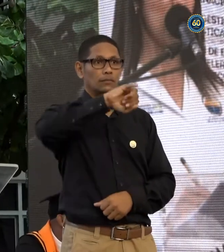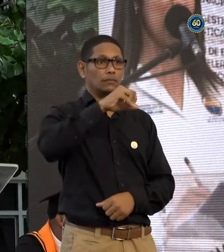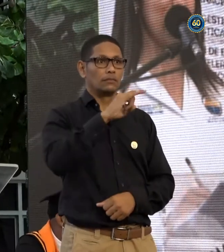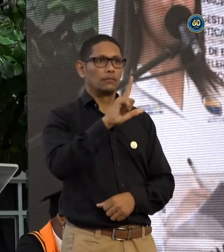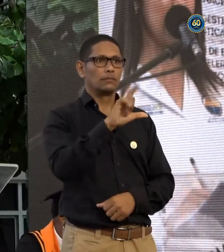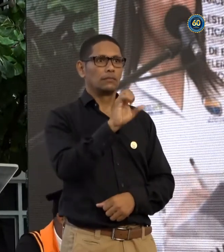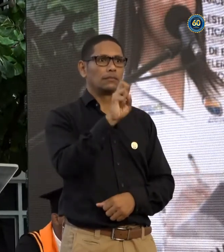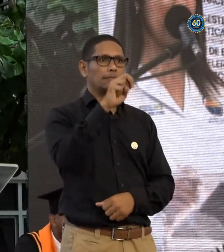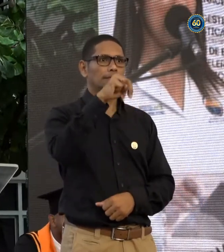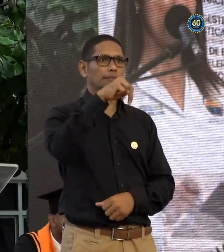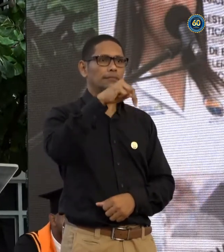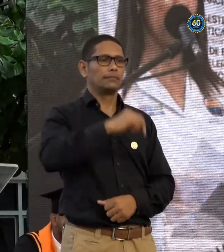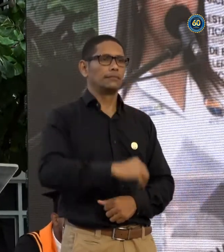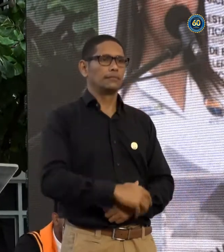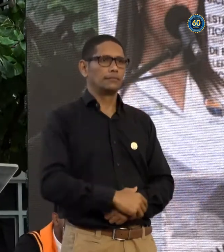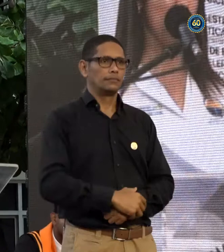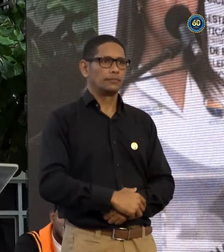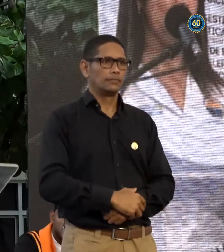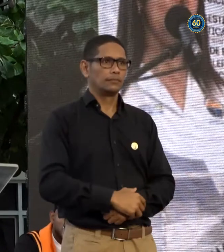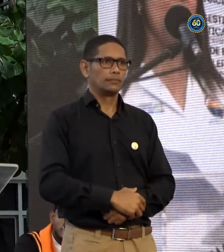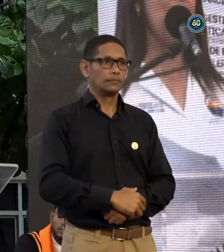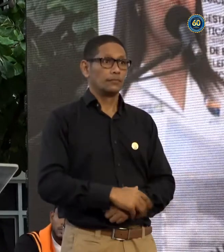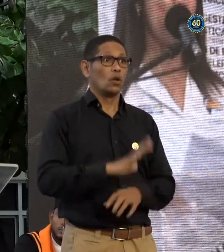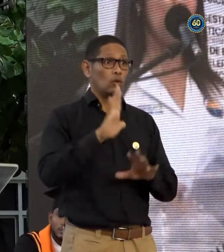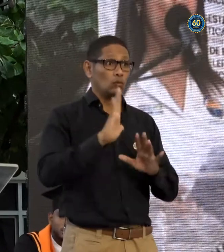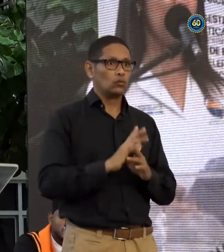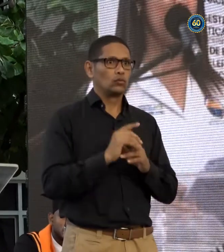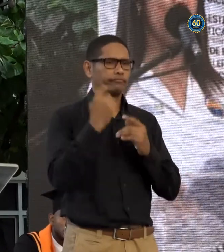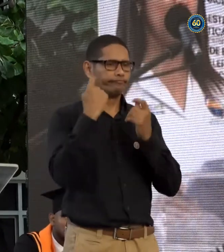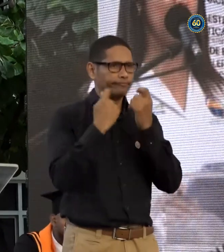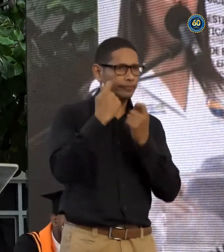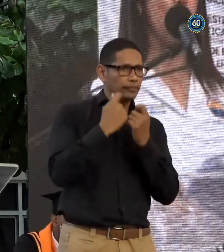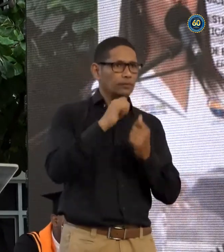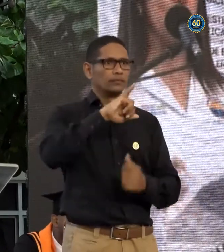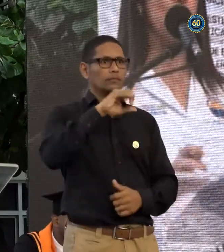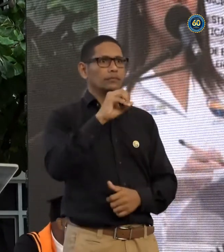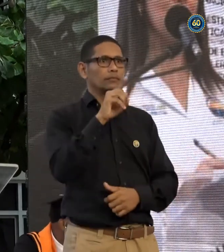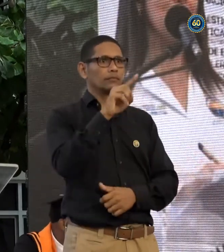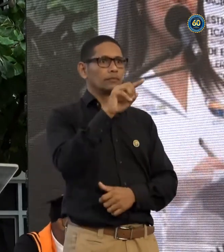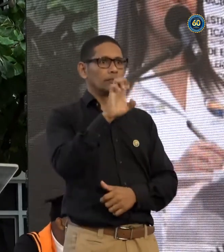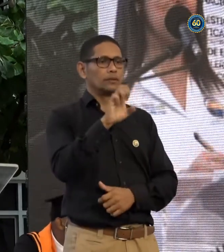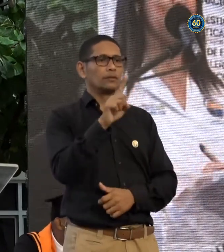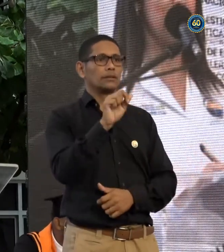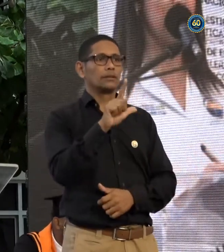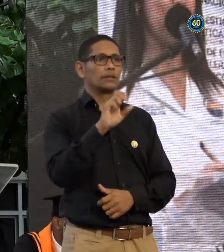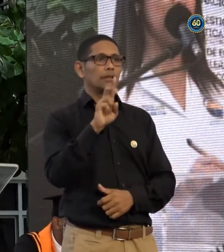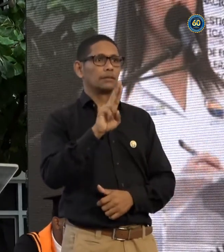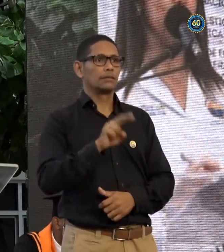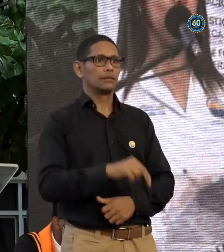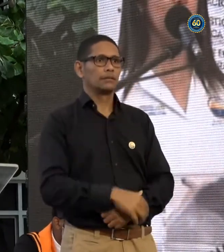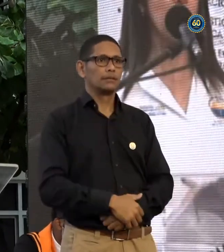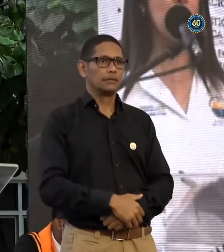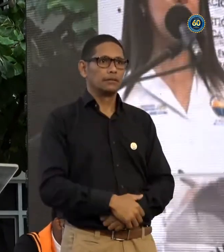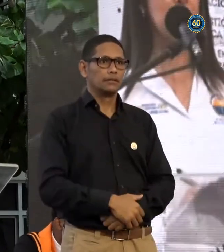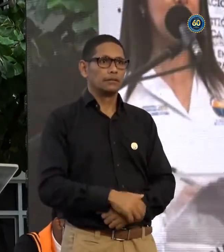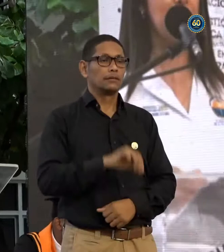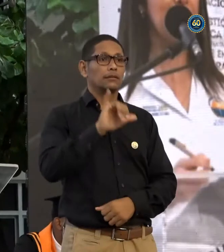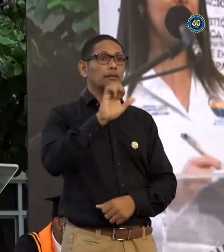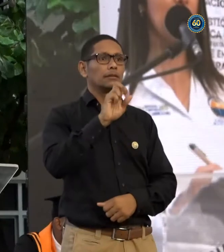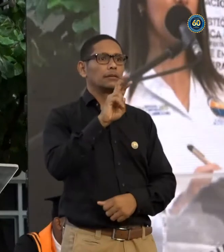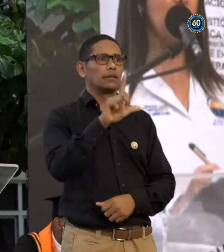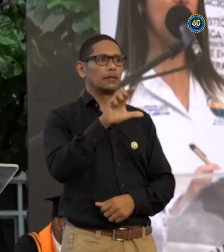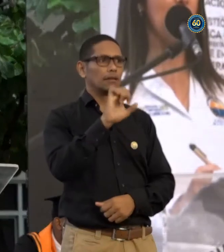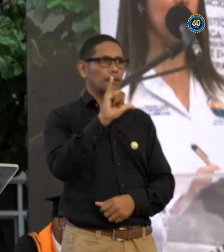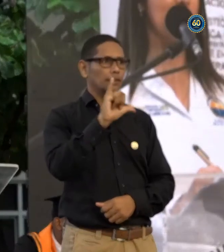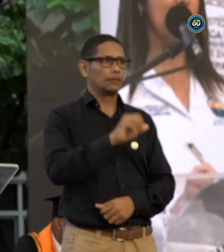yamid Alvarado de la hoz economista José Luis salas Gámez Gardenia Rosa